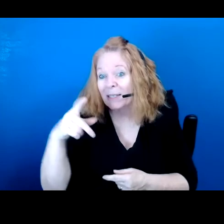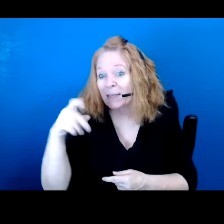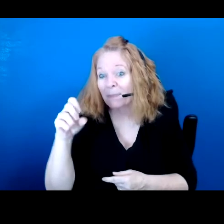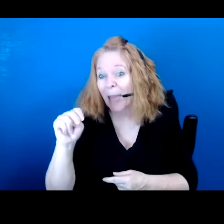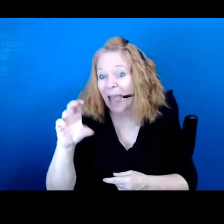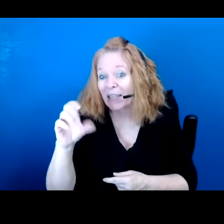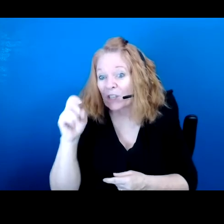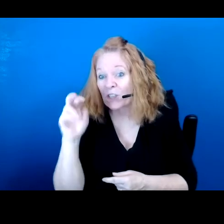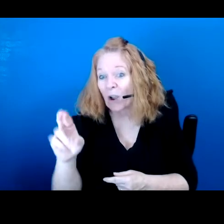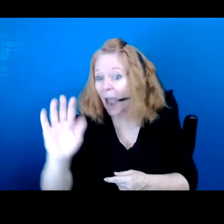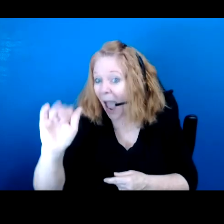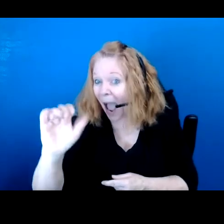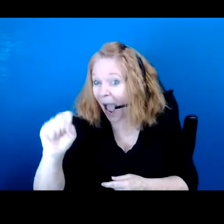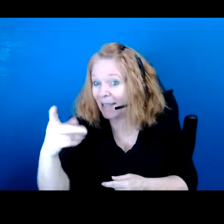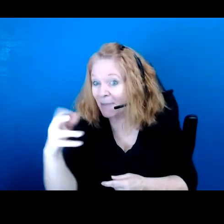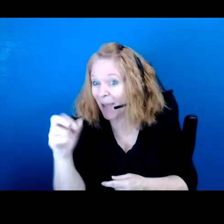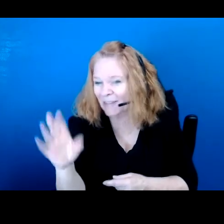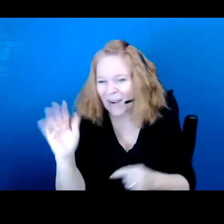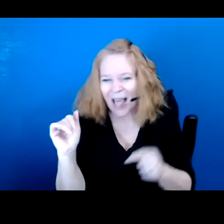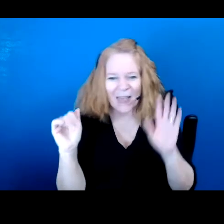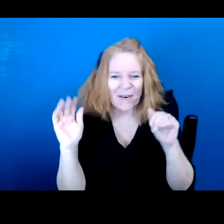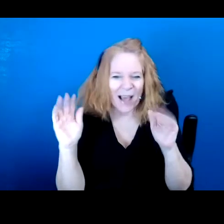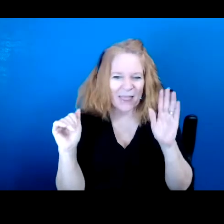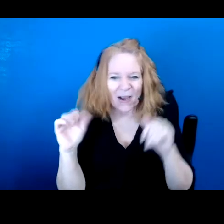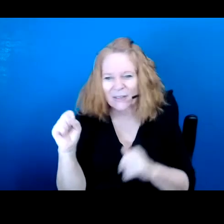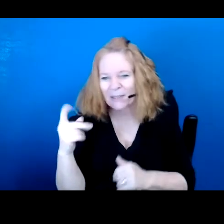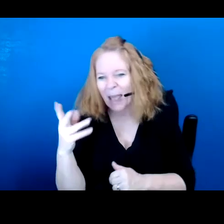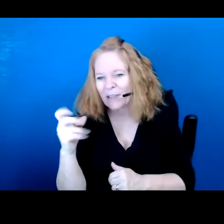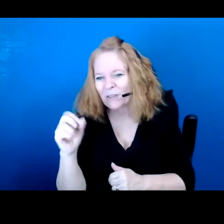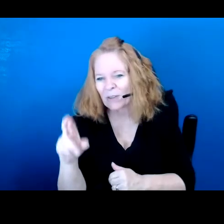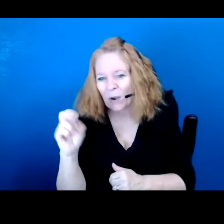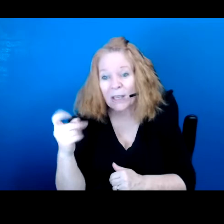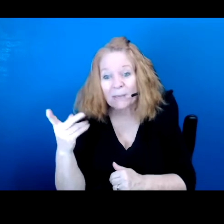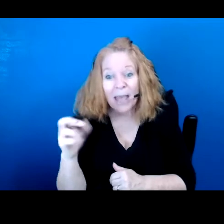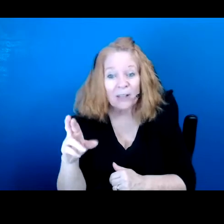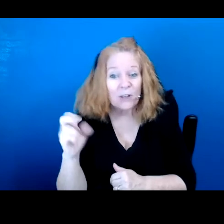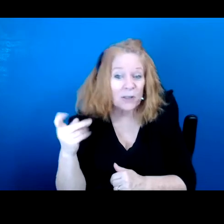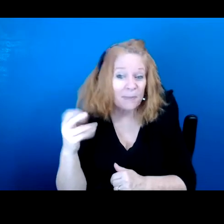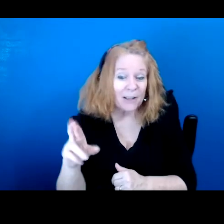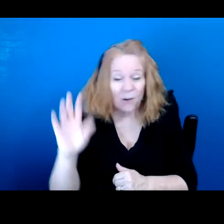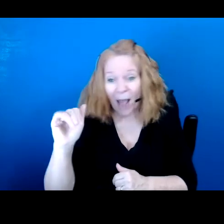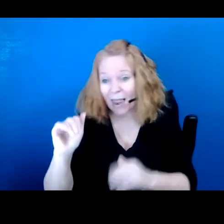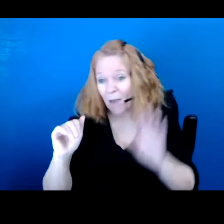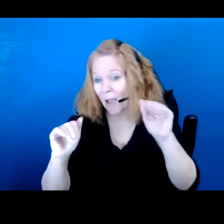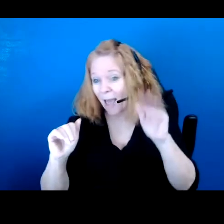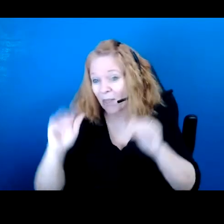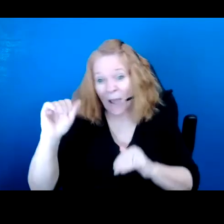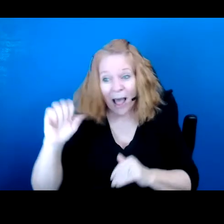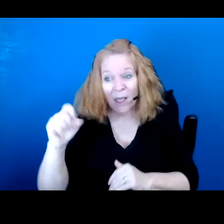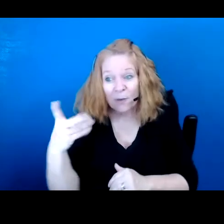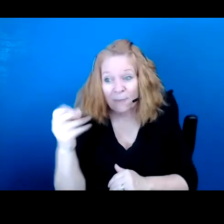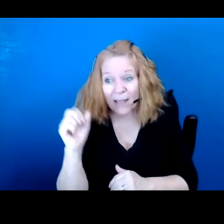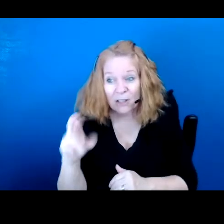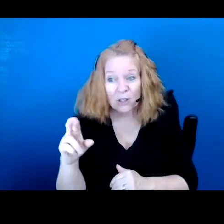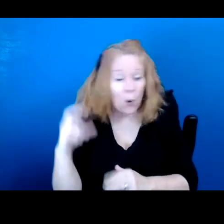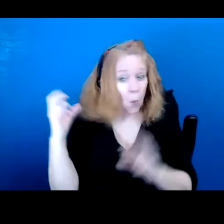ahora vamos a saludar a spencer spencer hola hola hola spencer hola hola